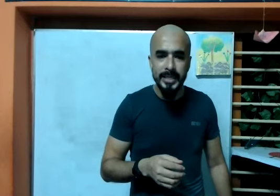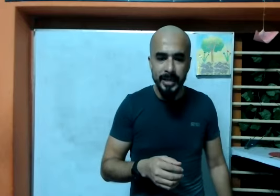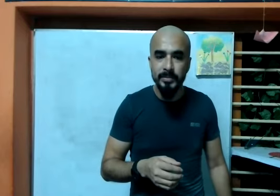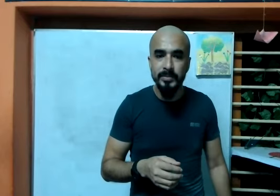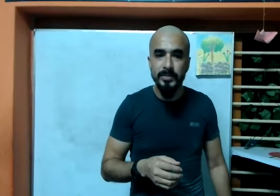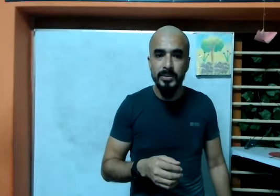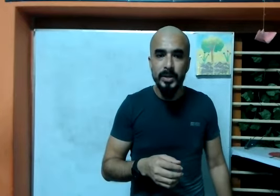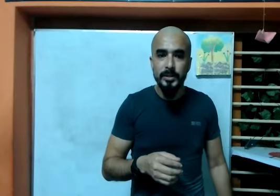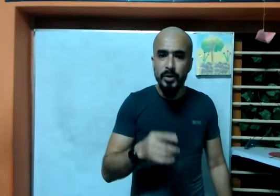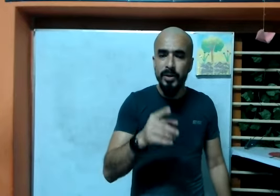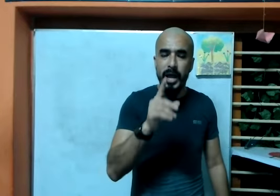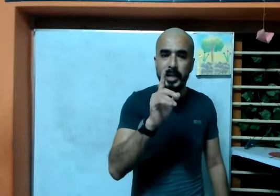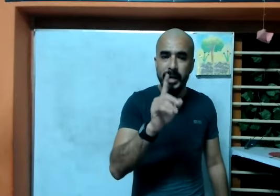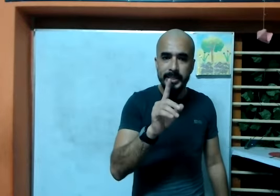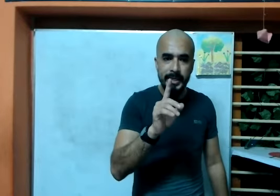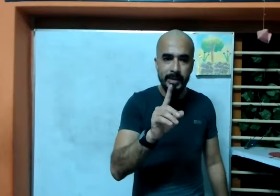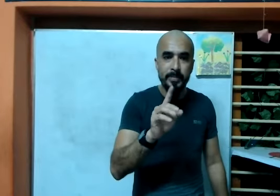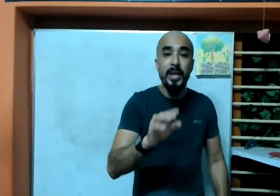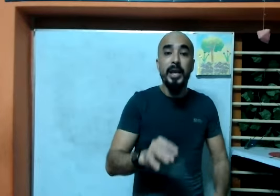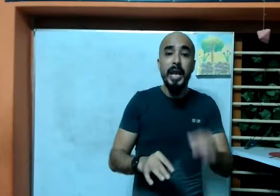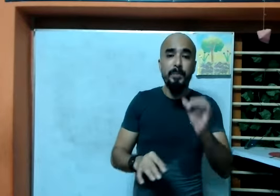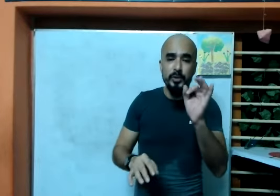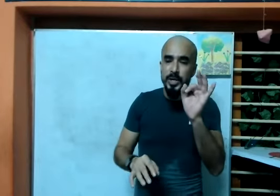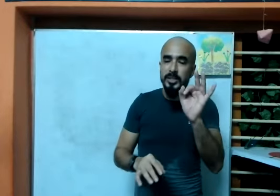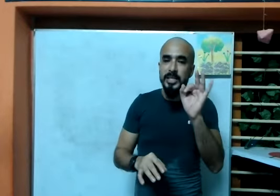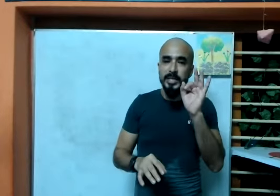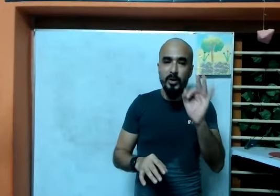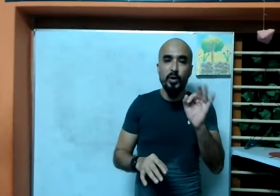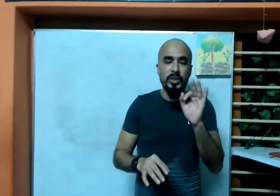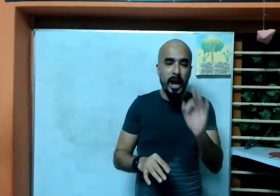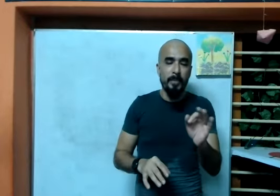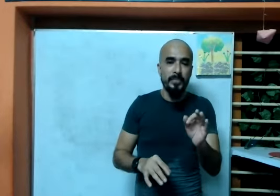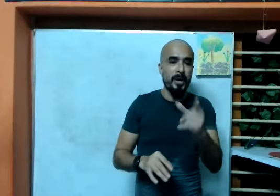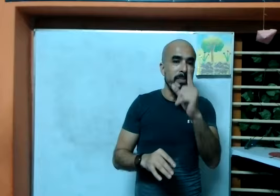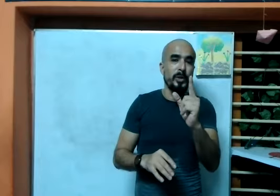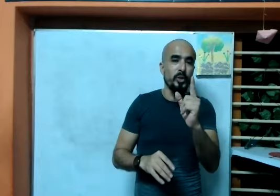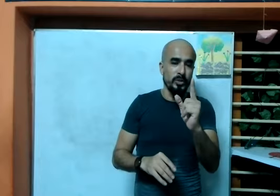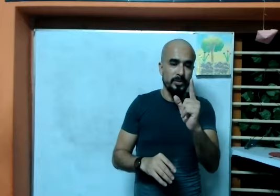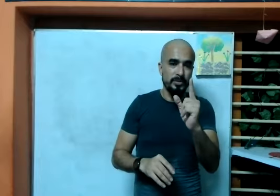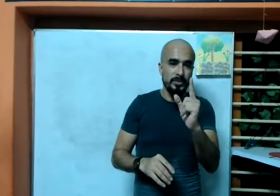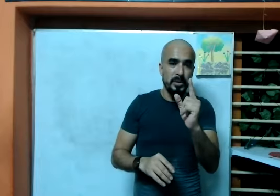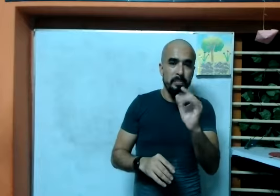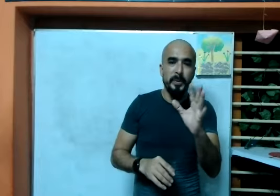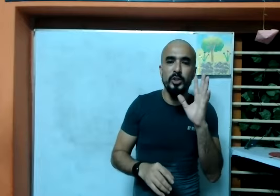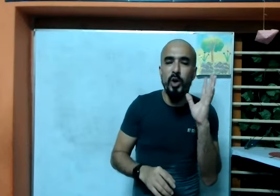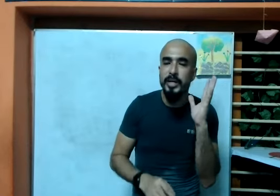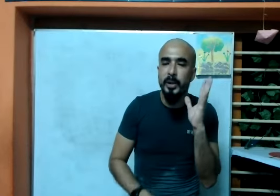আইসক্রিম, ডু ইউ লাইক আইসক্রিম, এই প্রশ্নটা যদি জিজ্ঞাসা করতাম তাহলে বিপদ হতো। বিপদ হতো কয়টা বলেন